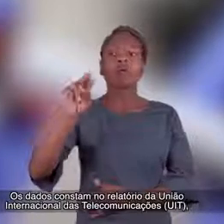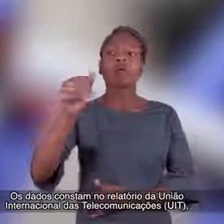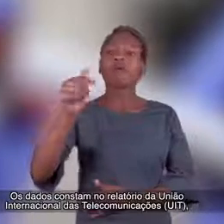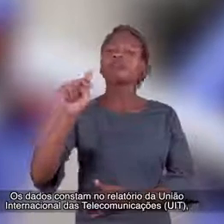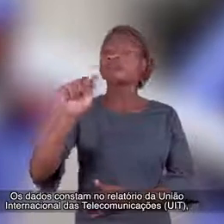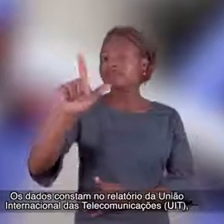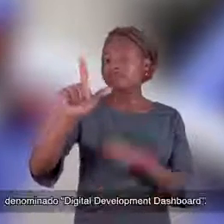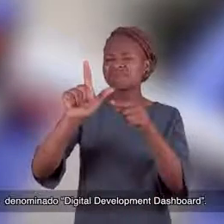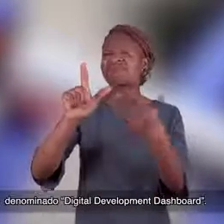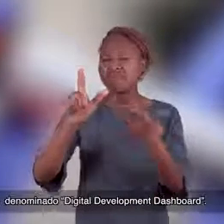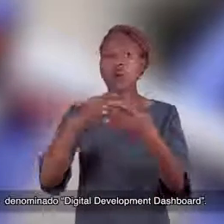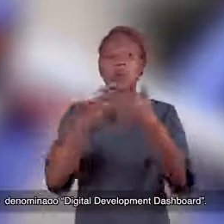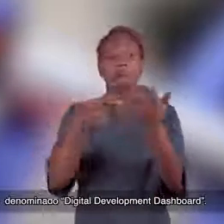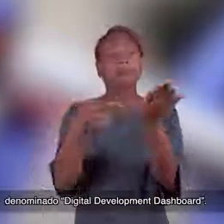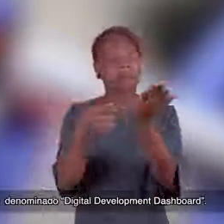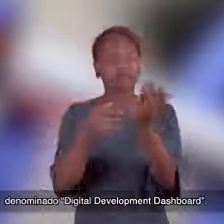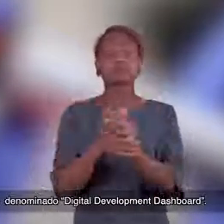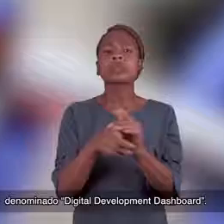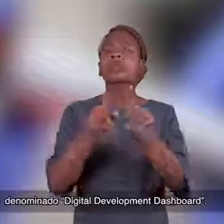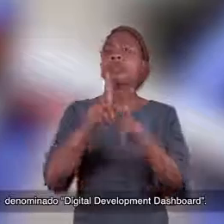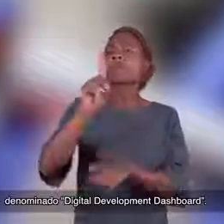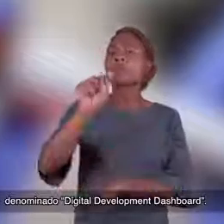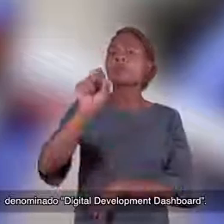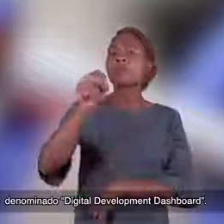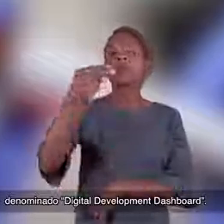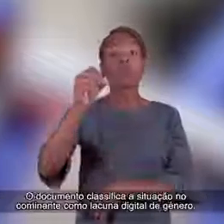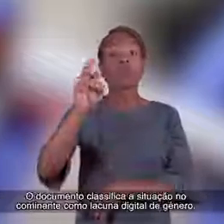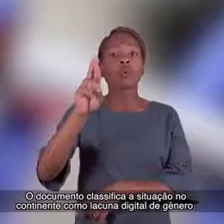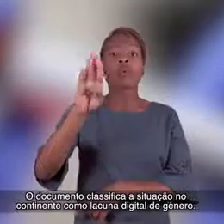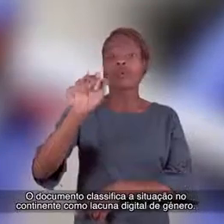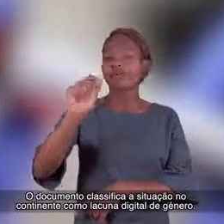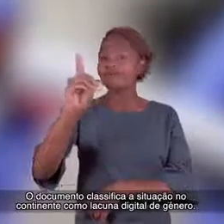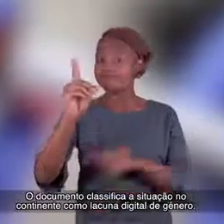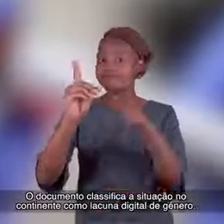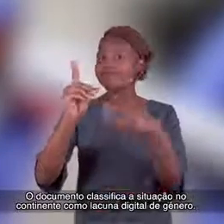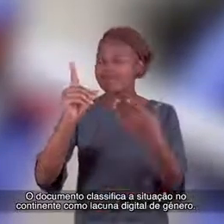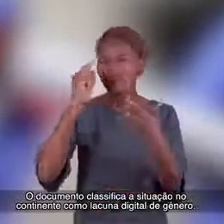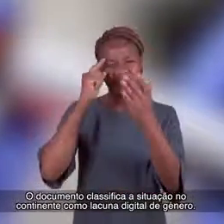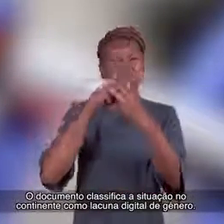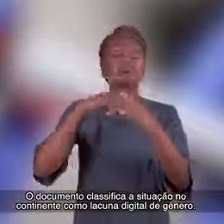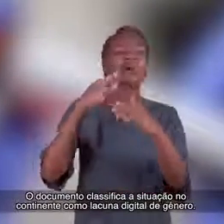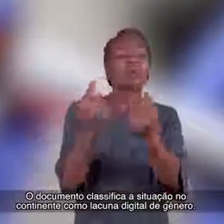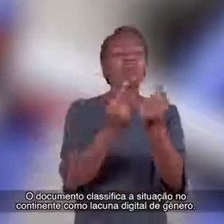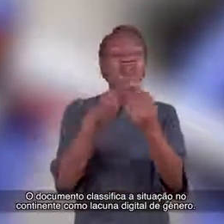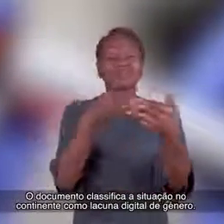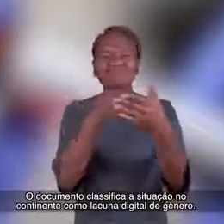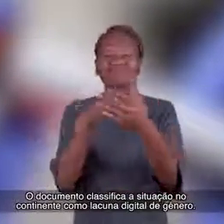UIT, denominado Digital Development Dashboard. O documento classifica a situação no continente como